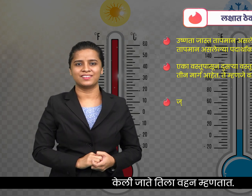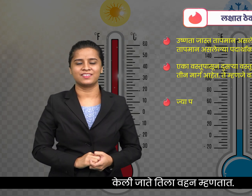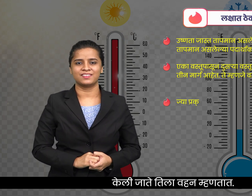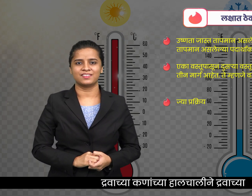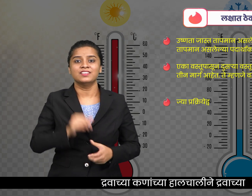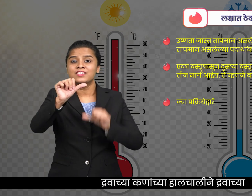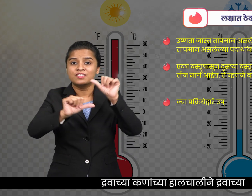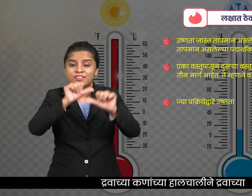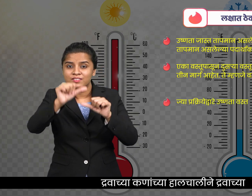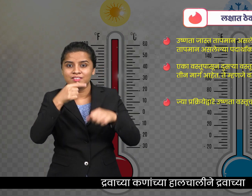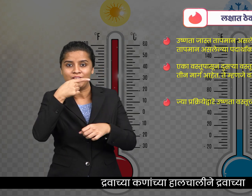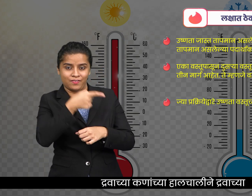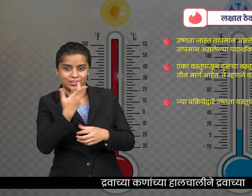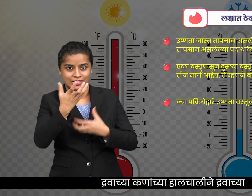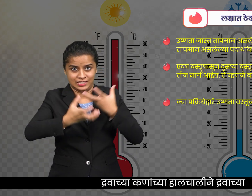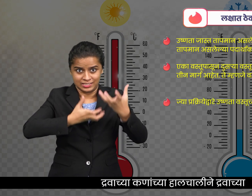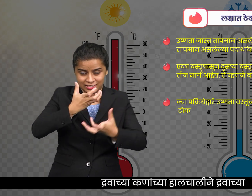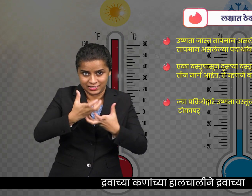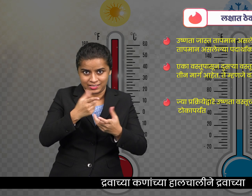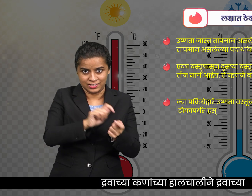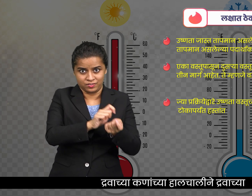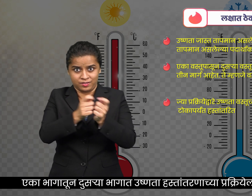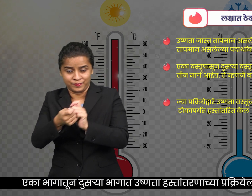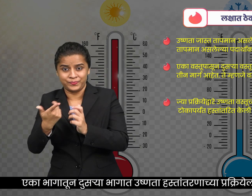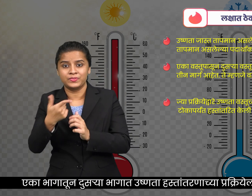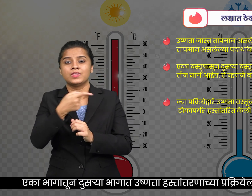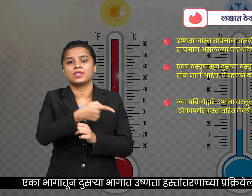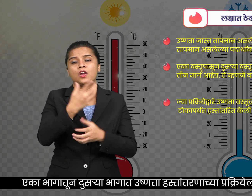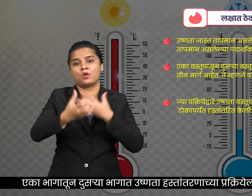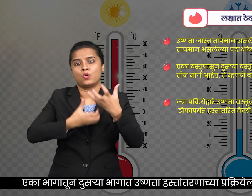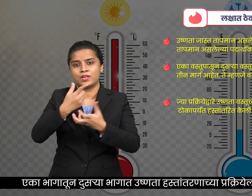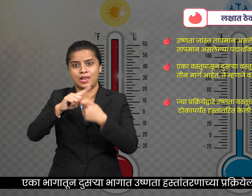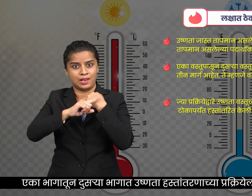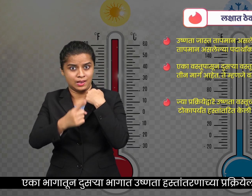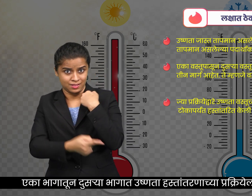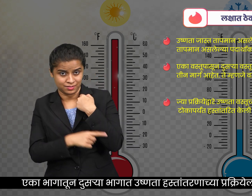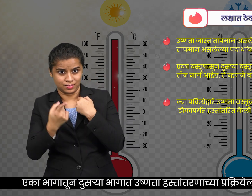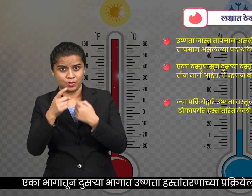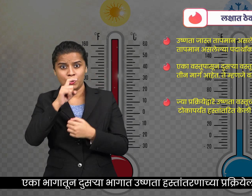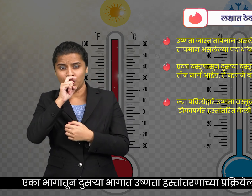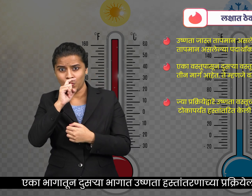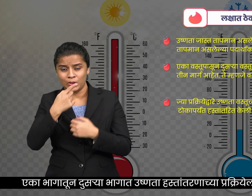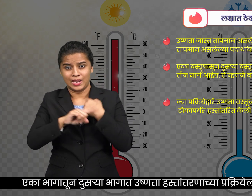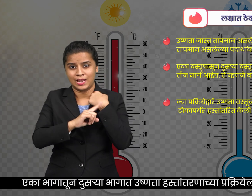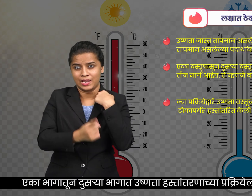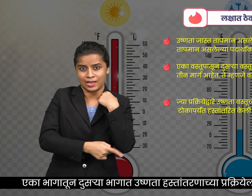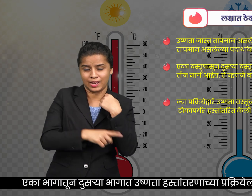म्हणतात. द्रवाच्या कणांच्या हालचालीने द्रवाचा एक भागातून दुसऱ्या भागात उष्णता